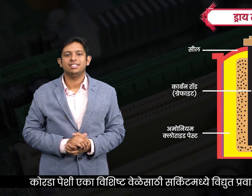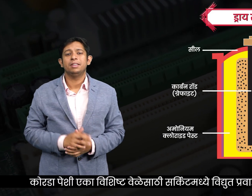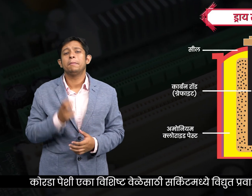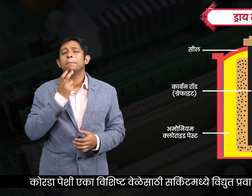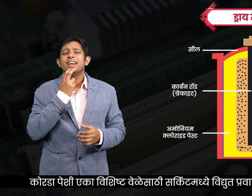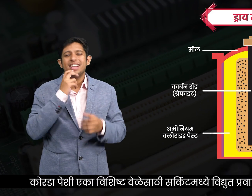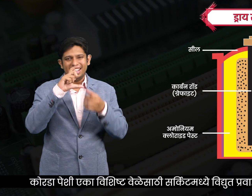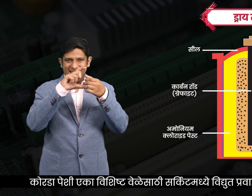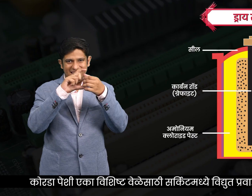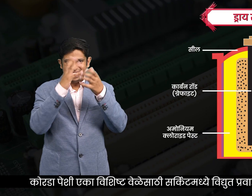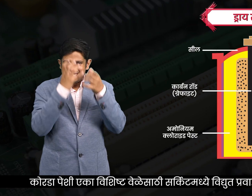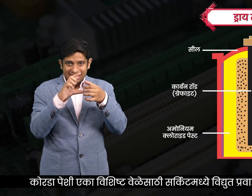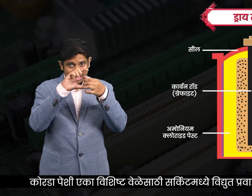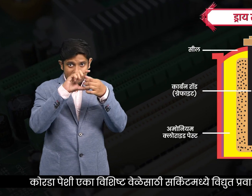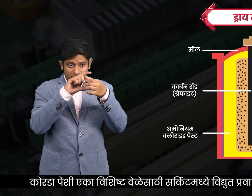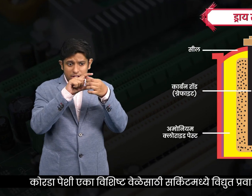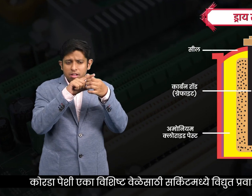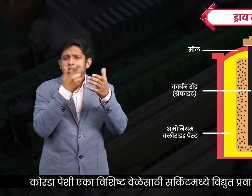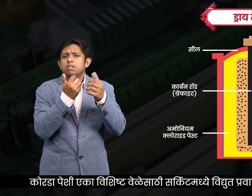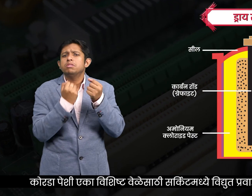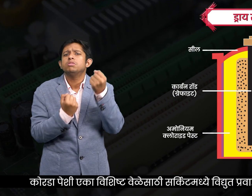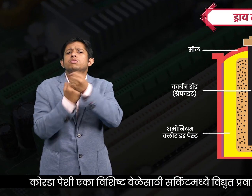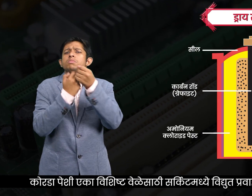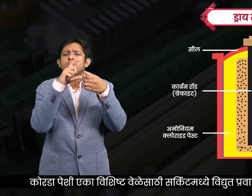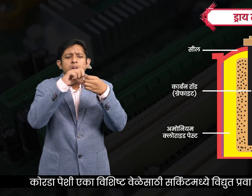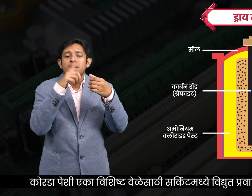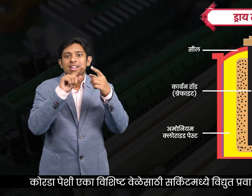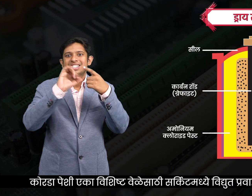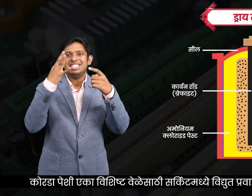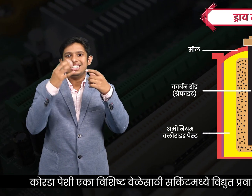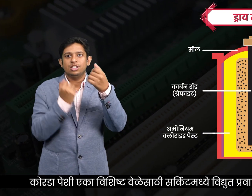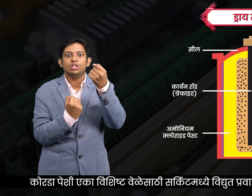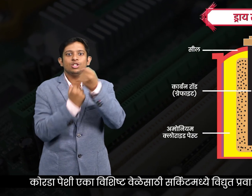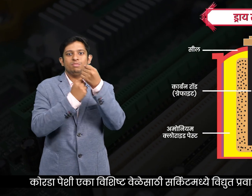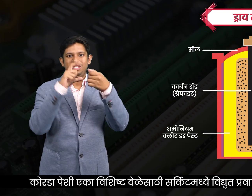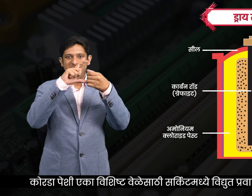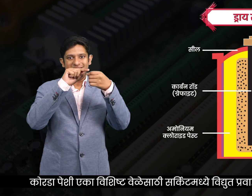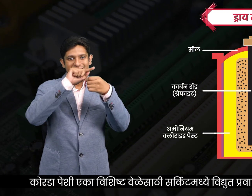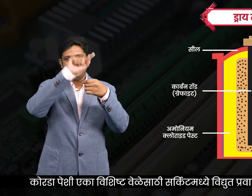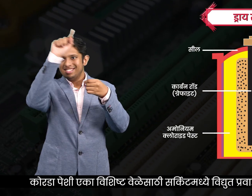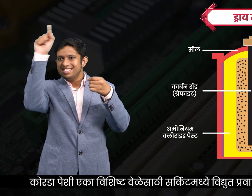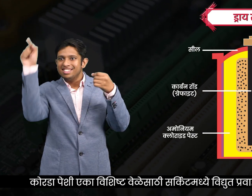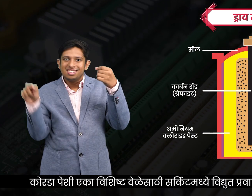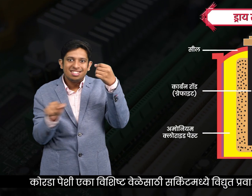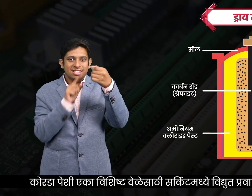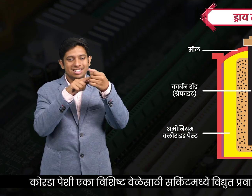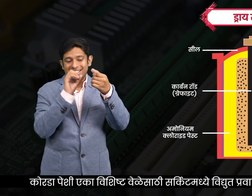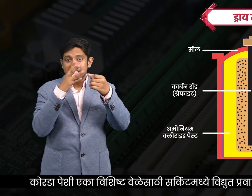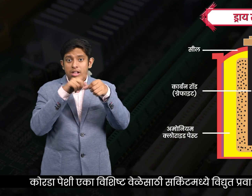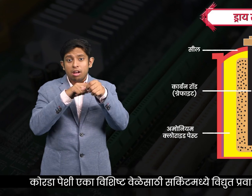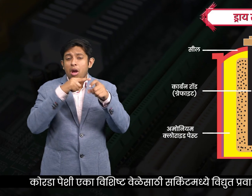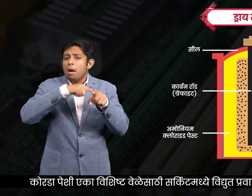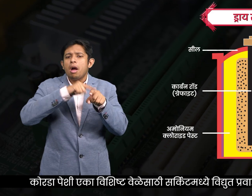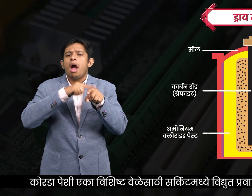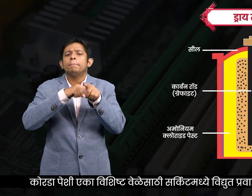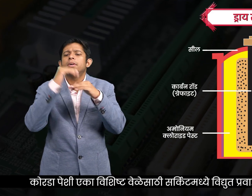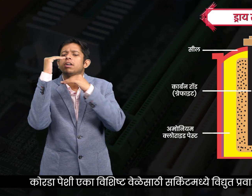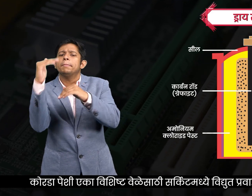कोरडा सेल एक विशिष्ट वेळासाठी सर्किटमध्ये विद्युत प्रवाह पुरवू शकतो.